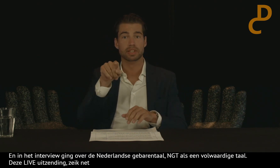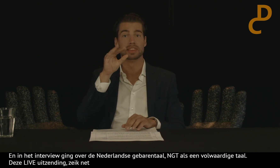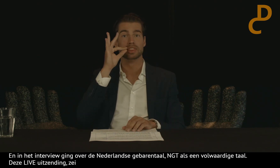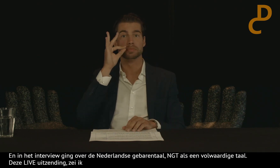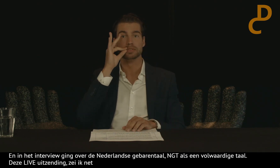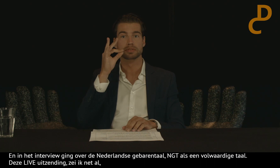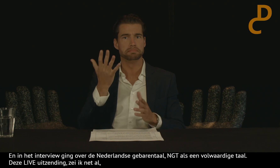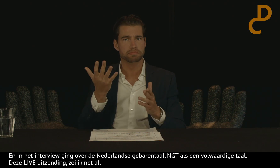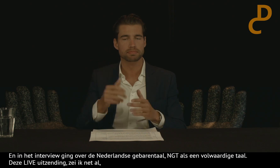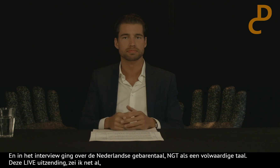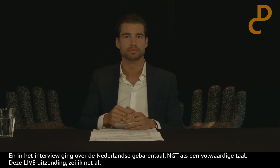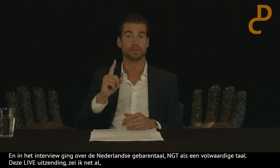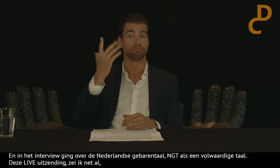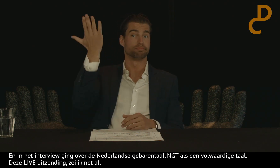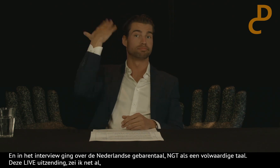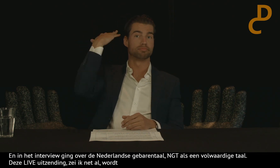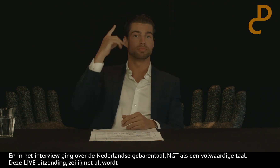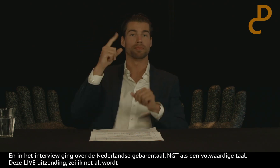als tip gegeven om comments te plaatsen.